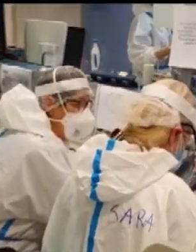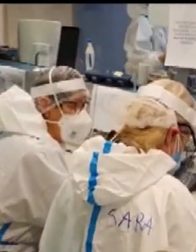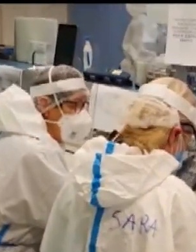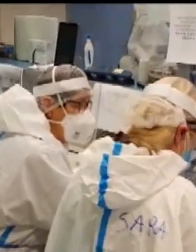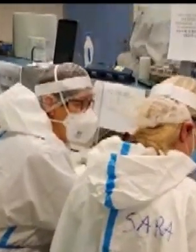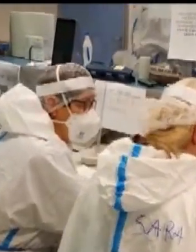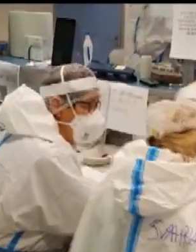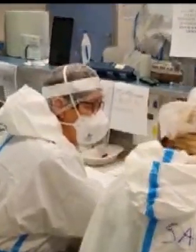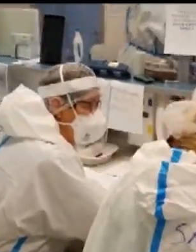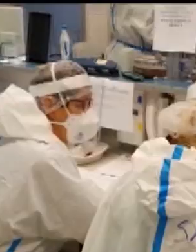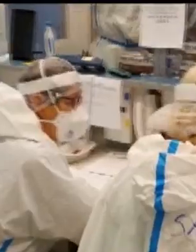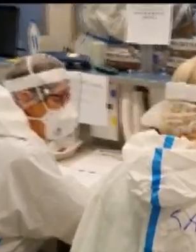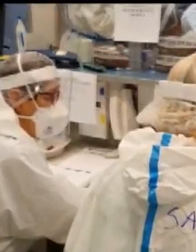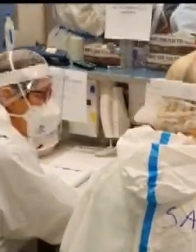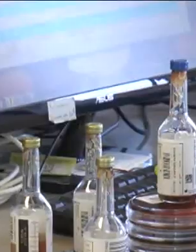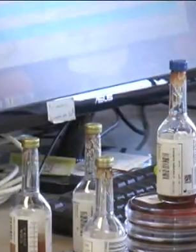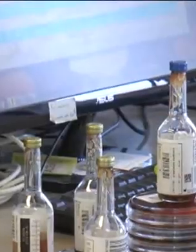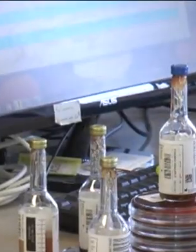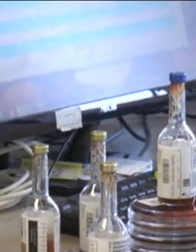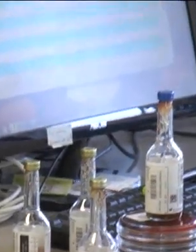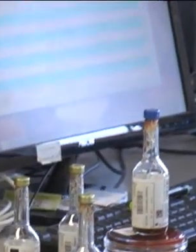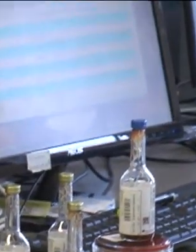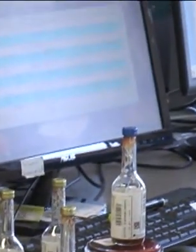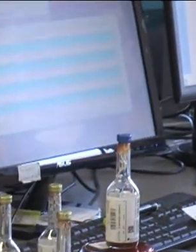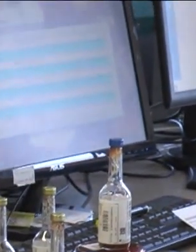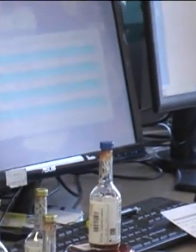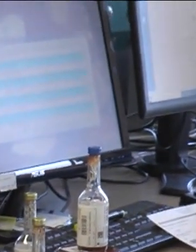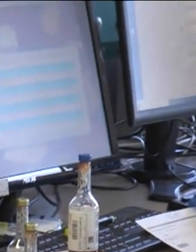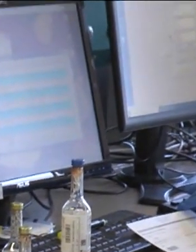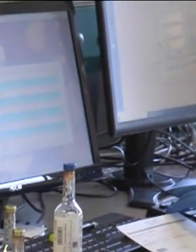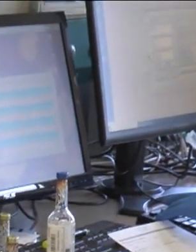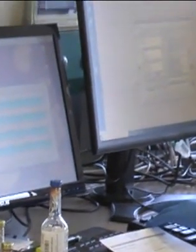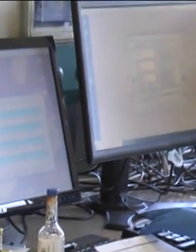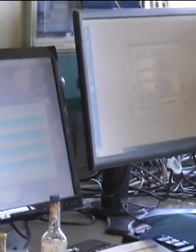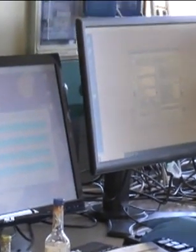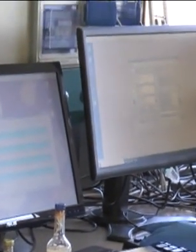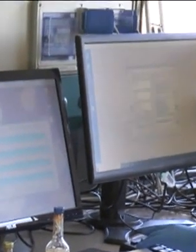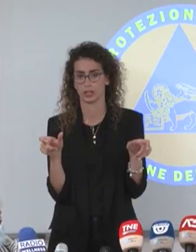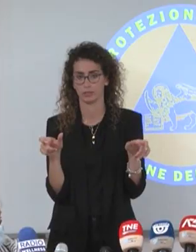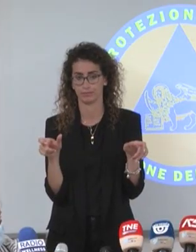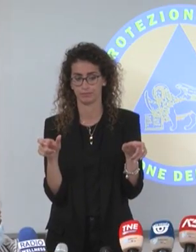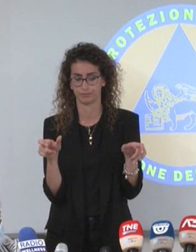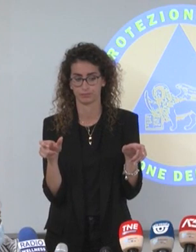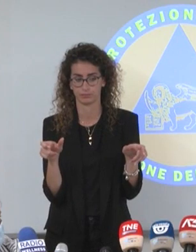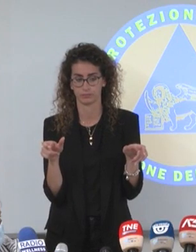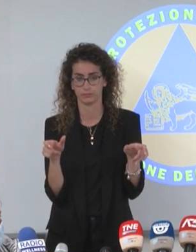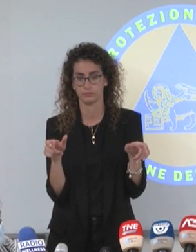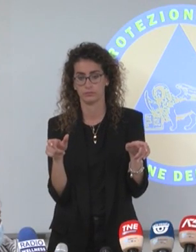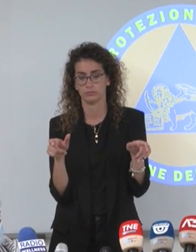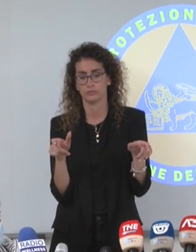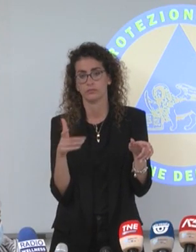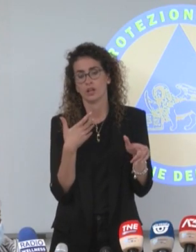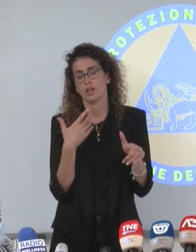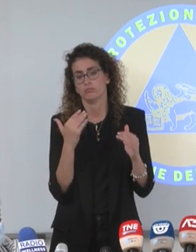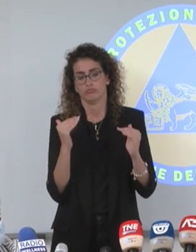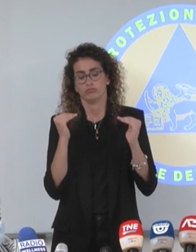su questo fronte va avanti e vede un'impennata di trattamenti nell'ultima settimana, 109, con un obiettivo. Il target per noi,